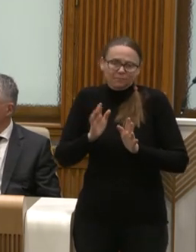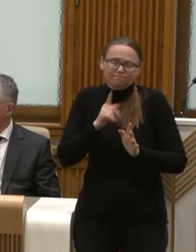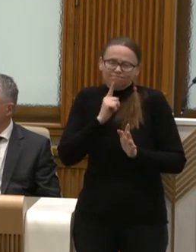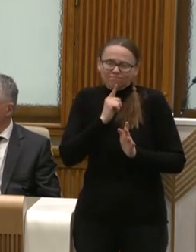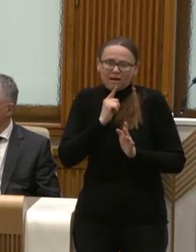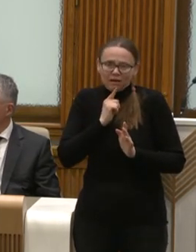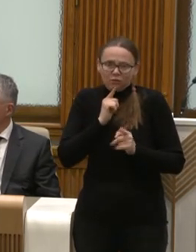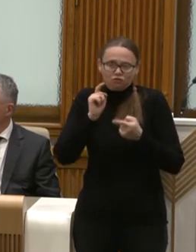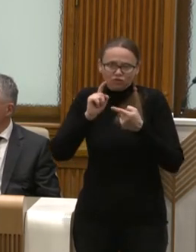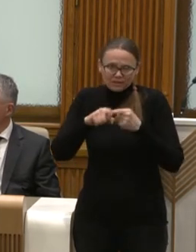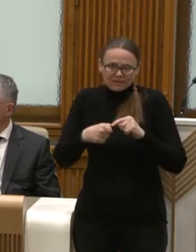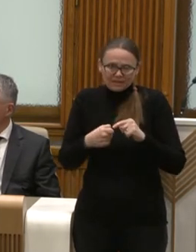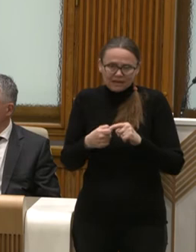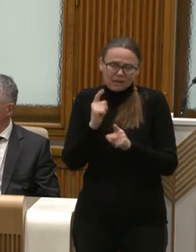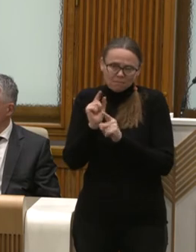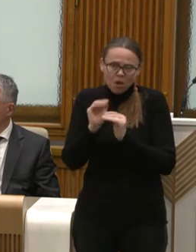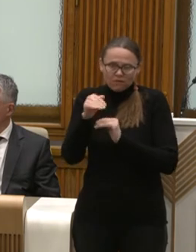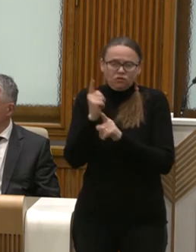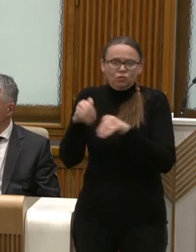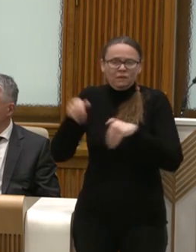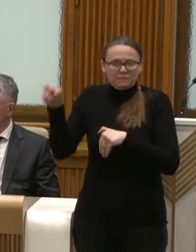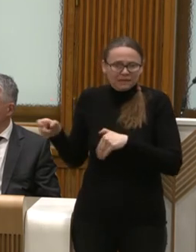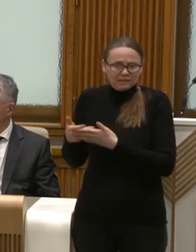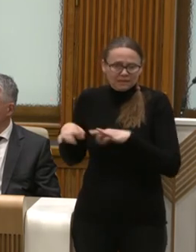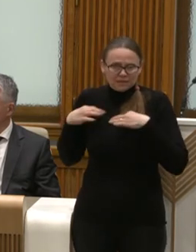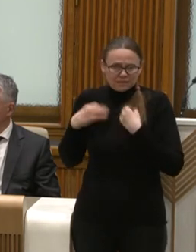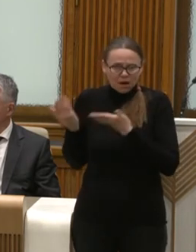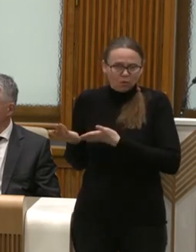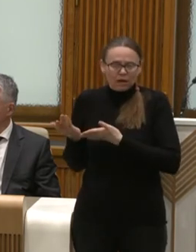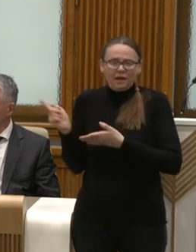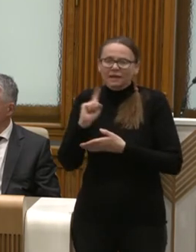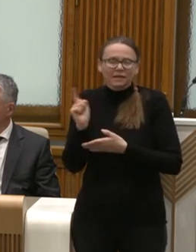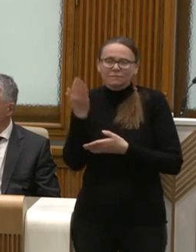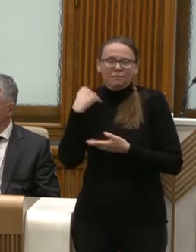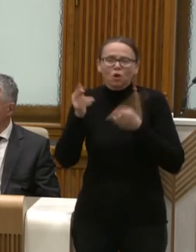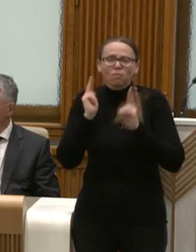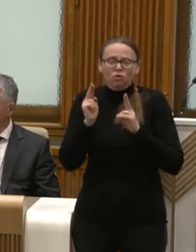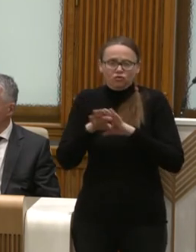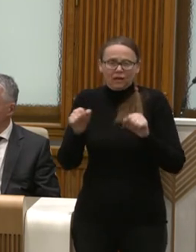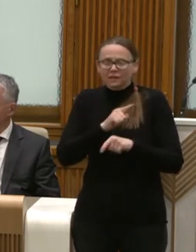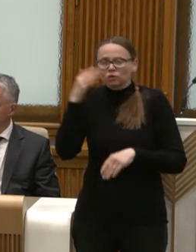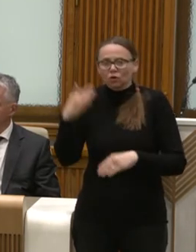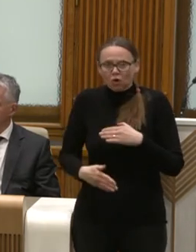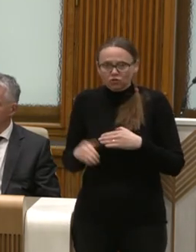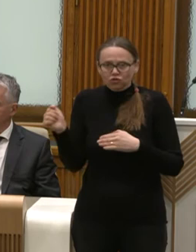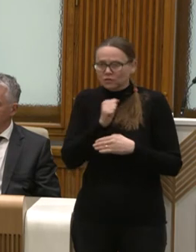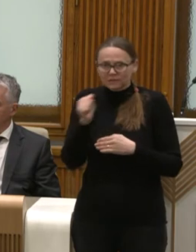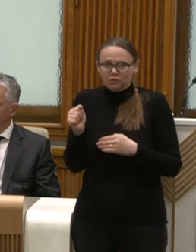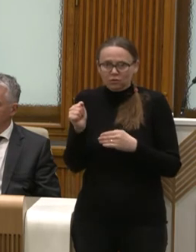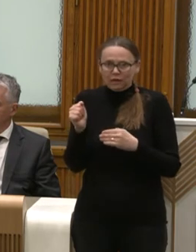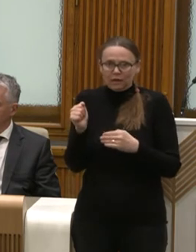več tudi minister za zdravje, jaz računam, ni pa to bilo možno narediti dokončno, ker slika še ni